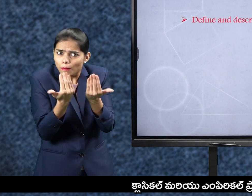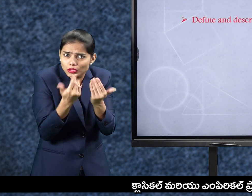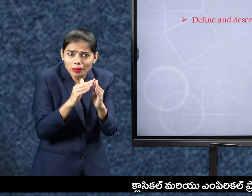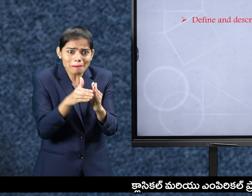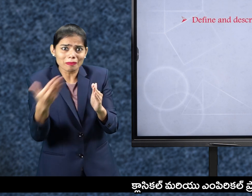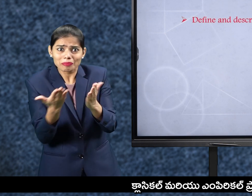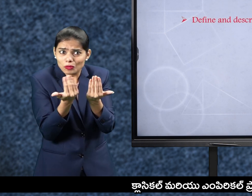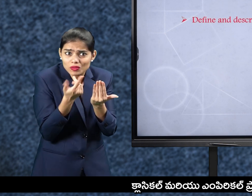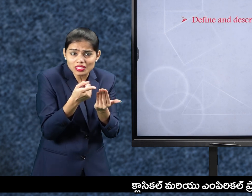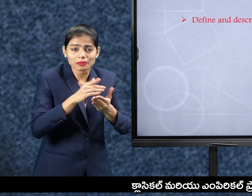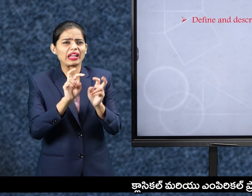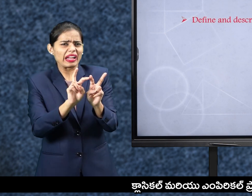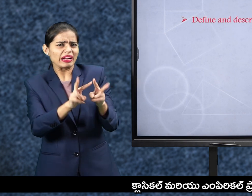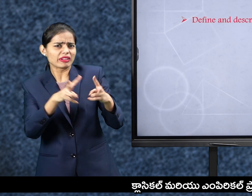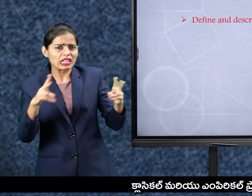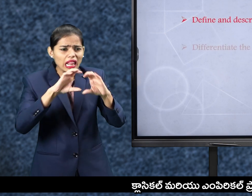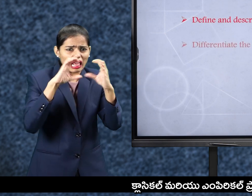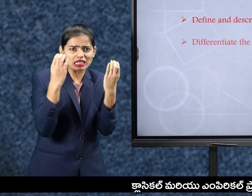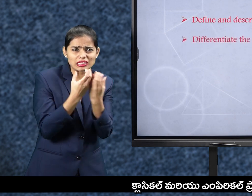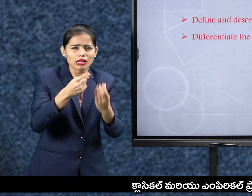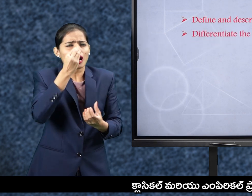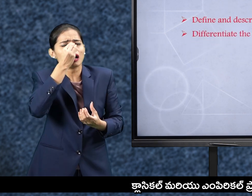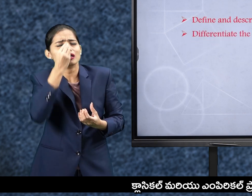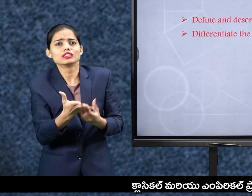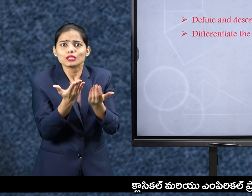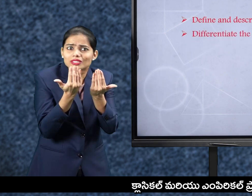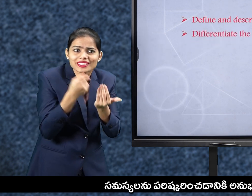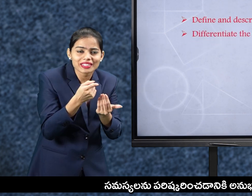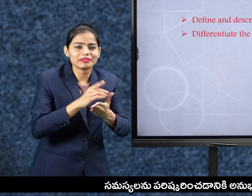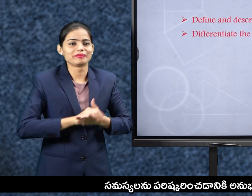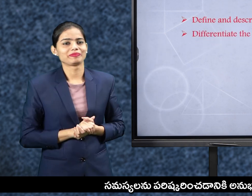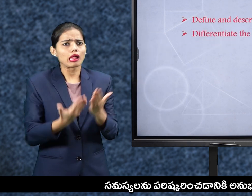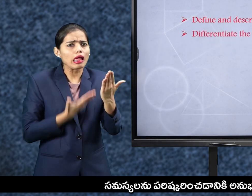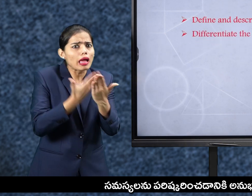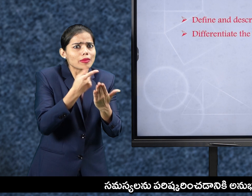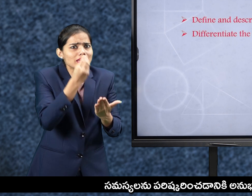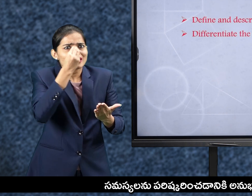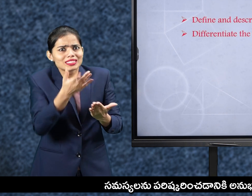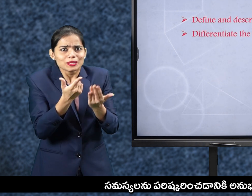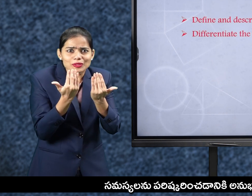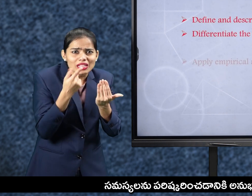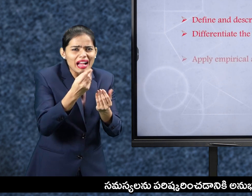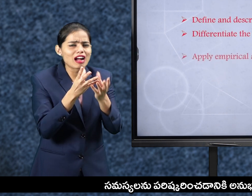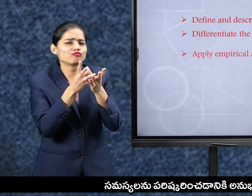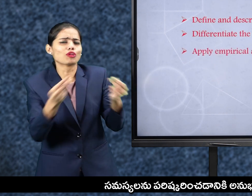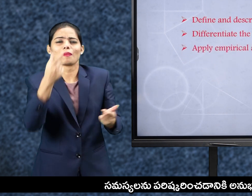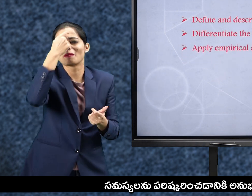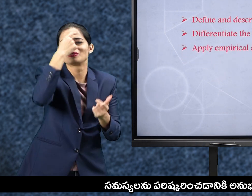క్లాసికల్ మరియు ఎంపిరికల్ ప్రాబబిలిటీని వేరు చేయటం నేర్చుకుంటారు. సమస్యలను పరిష్కరించడానికి అనుభావిక విధానాన్ని